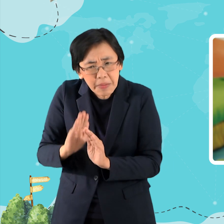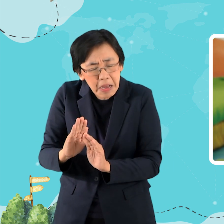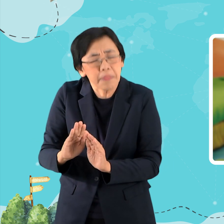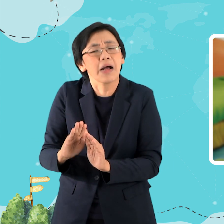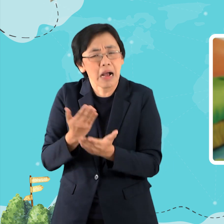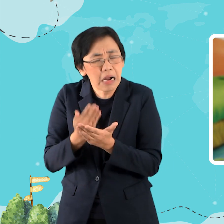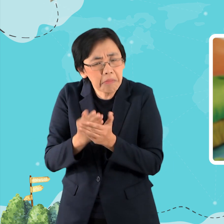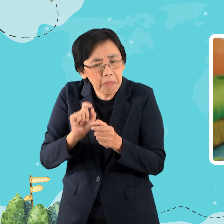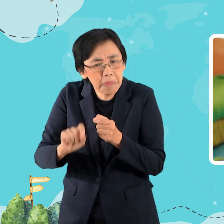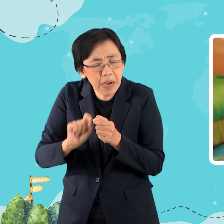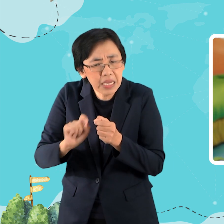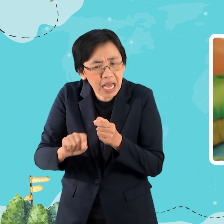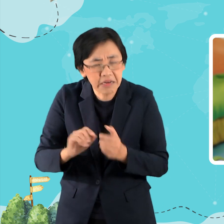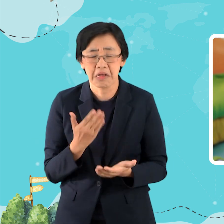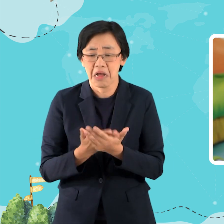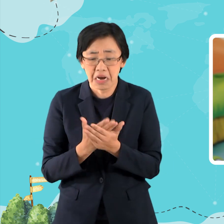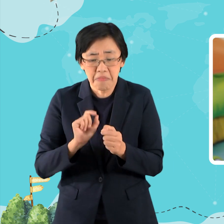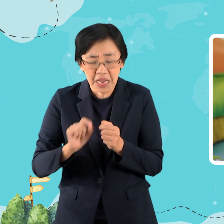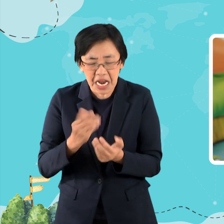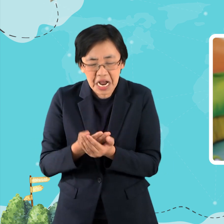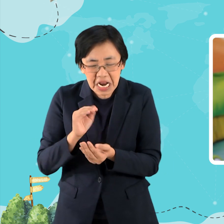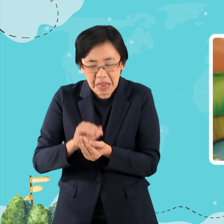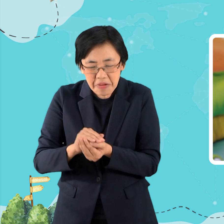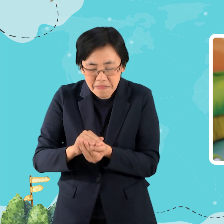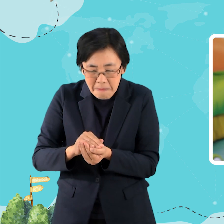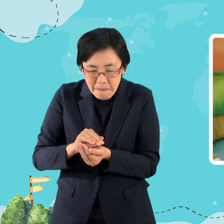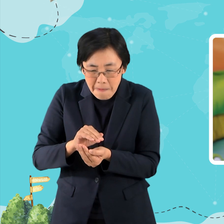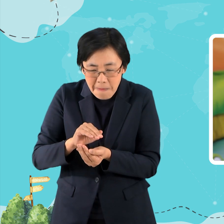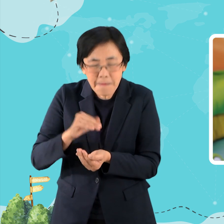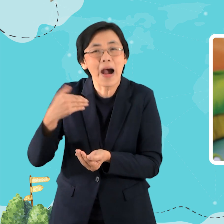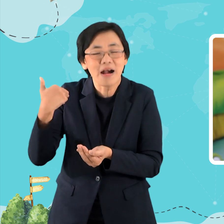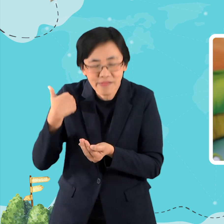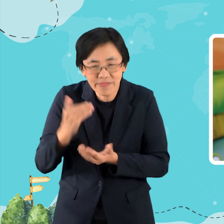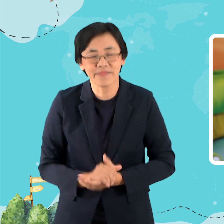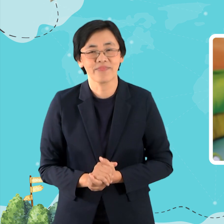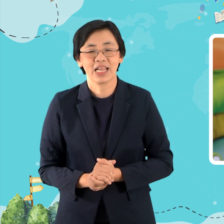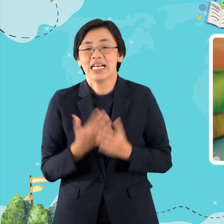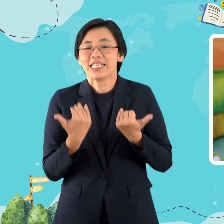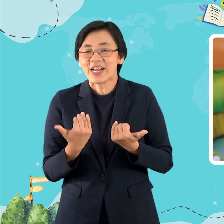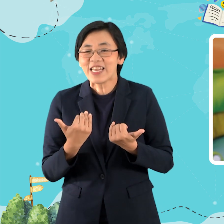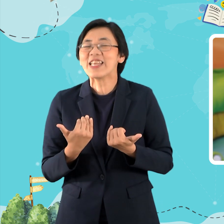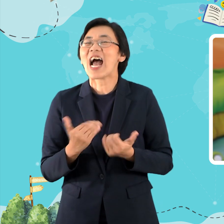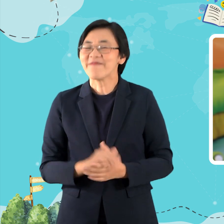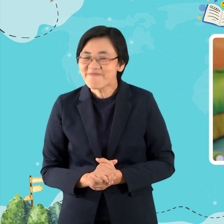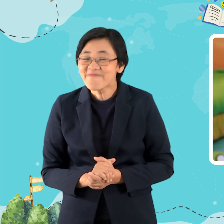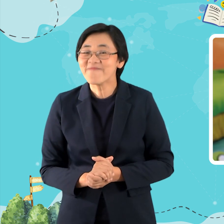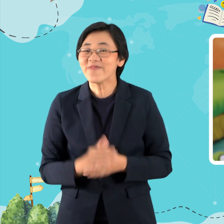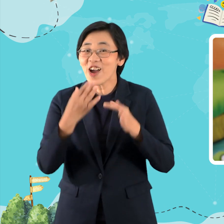ต้องอดออมนะจ้าเพราะการประหยัดจะทำให้น้องๆมีเงินเก็บไว้ใช้นะจ้าโอ้ดังนั้นตอนนี้เรา